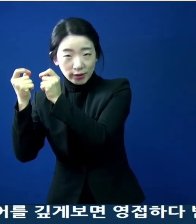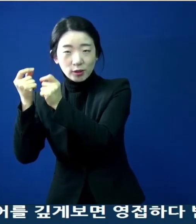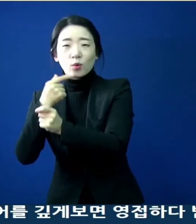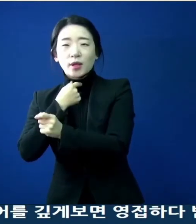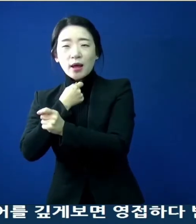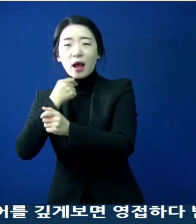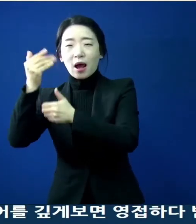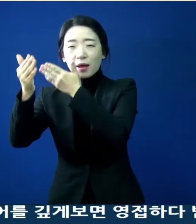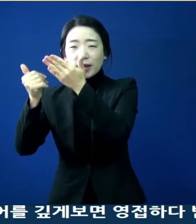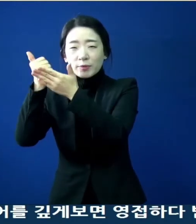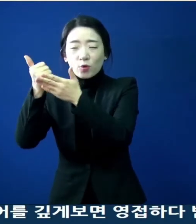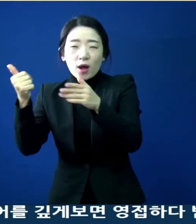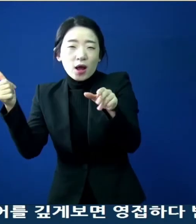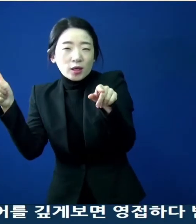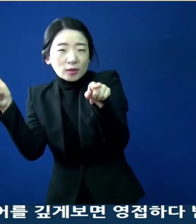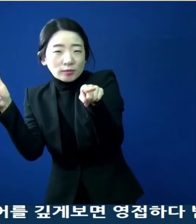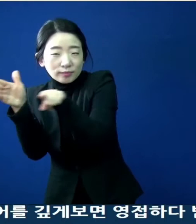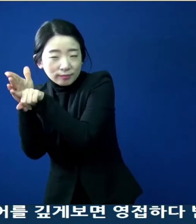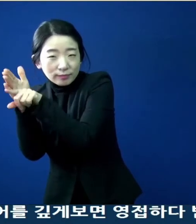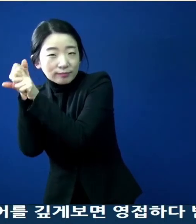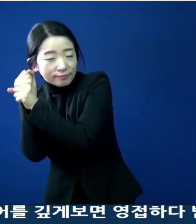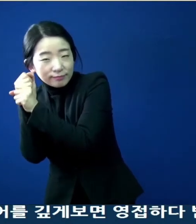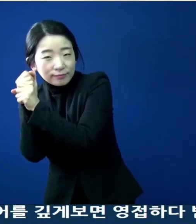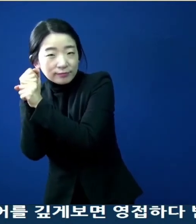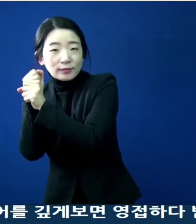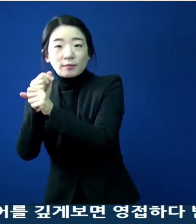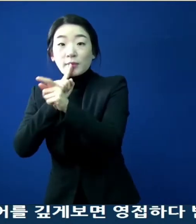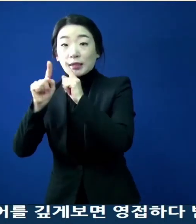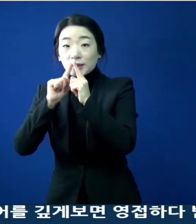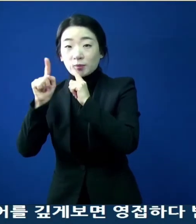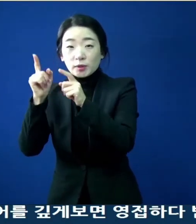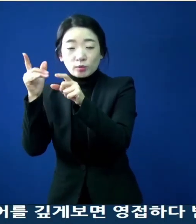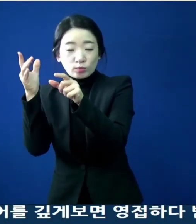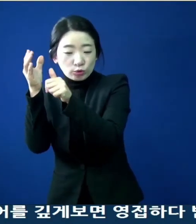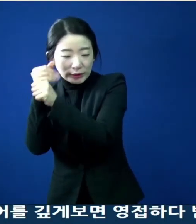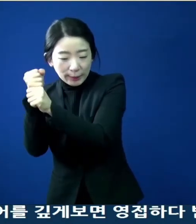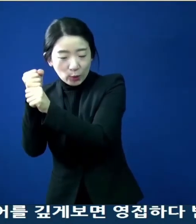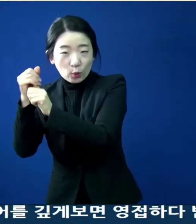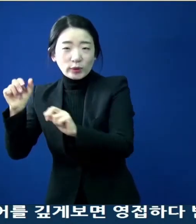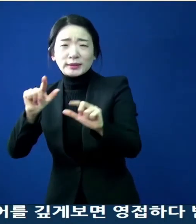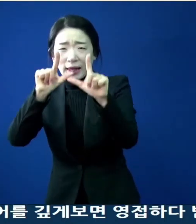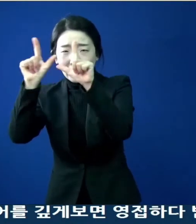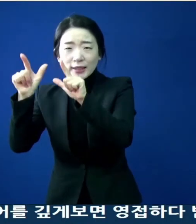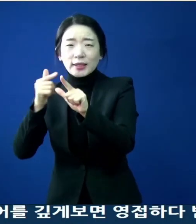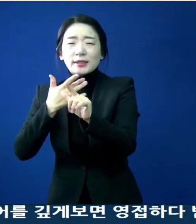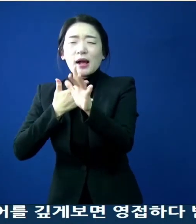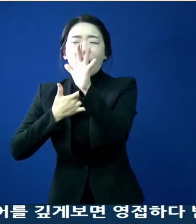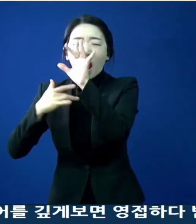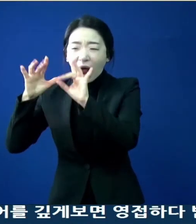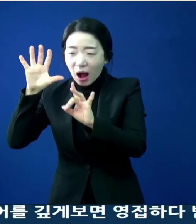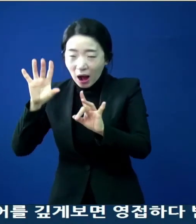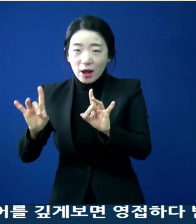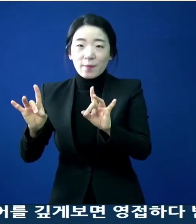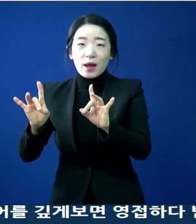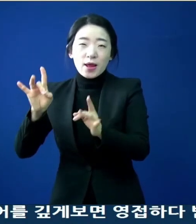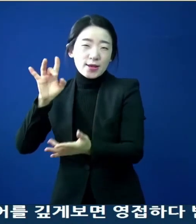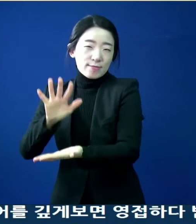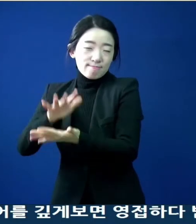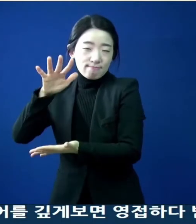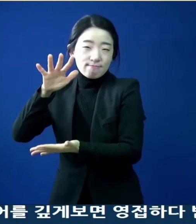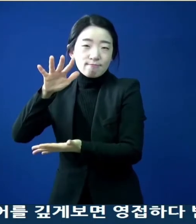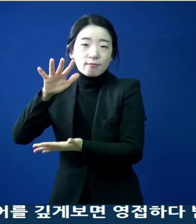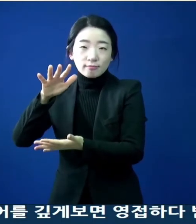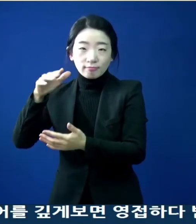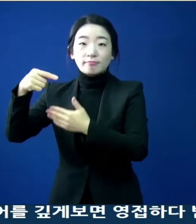붙어 있기를, 말씀을 붙잡고 살기를 갈망하고 열망하는 마음이 이